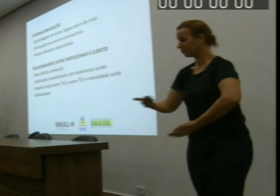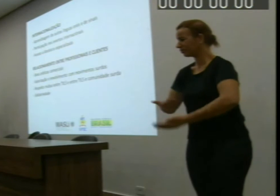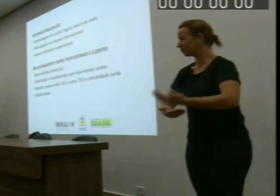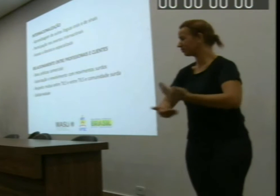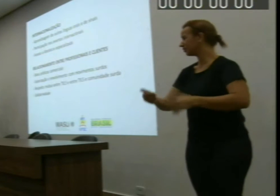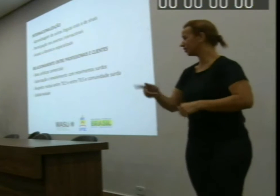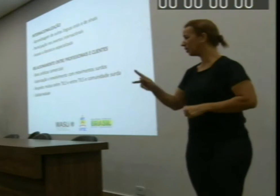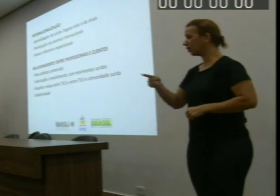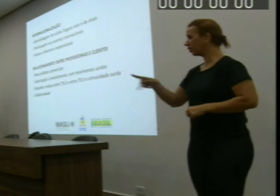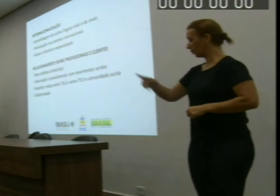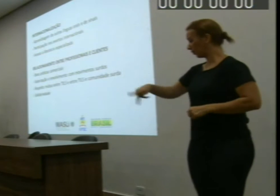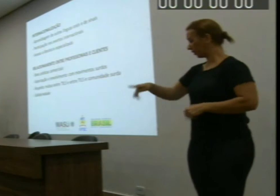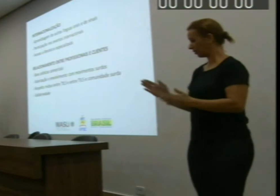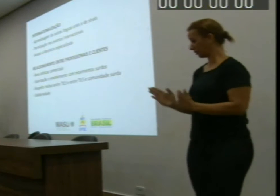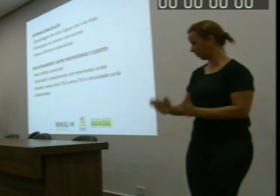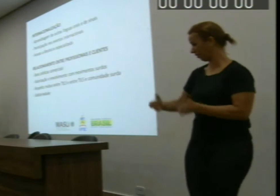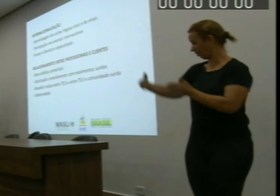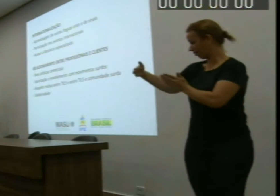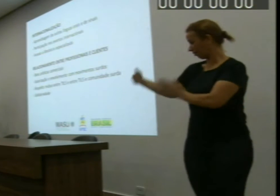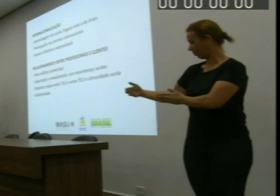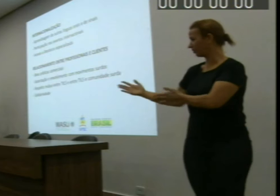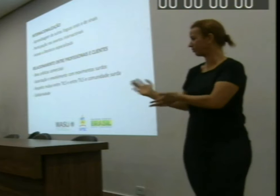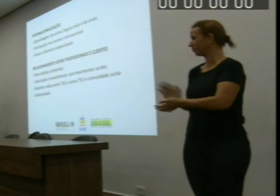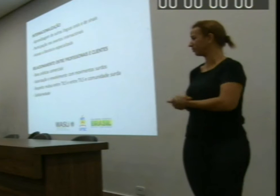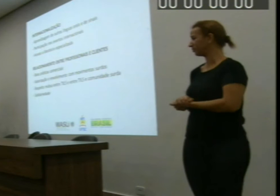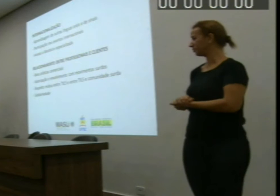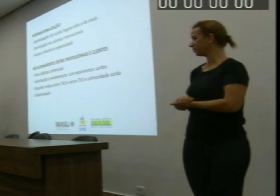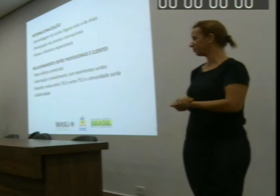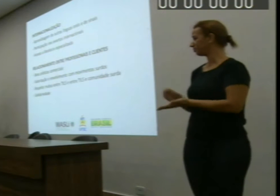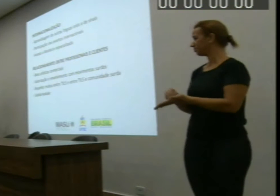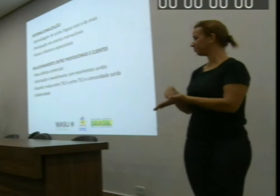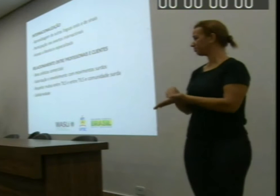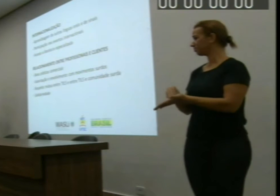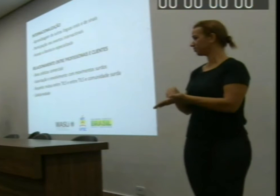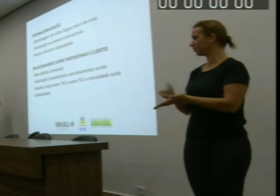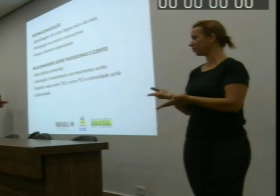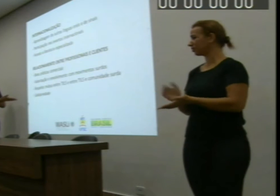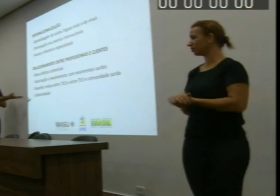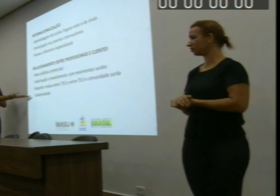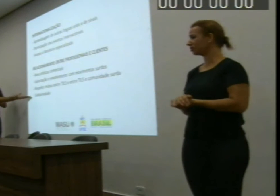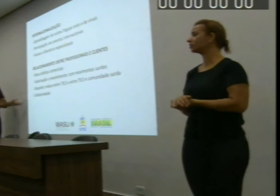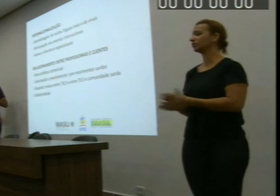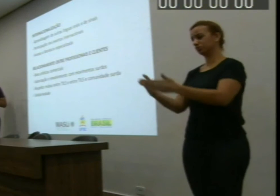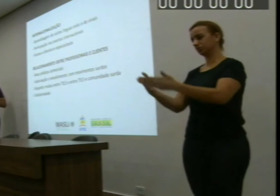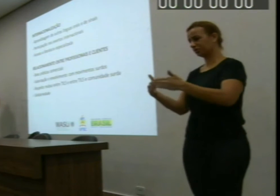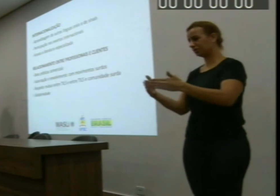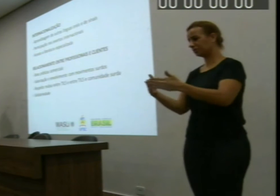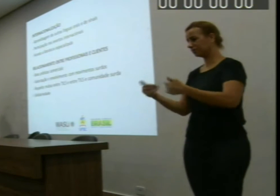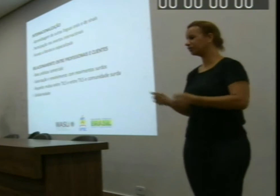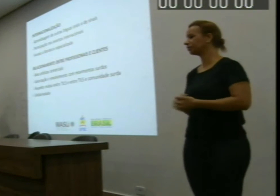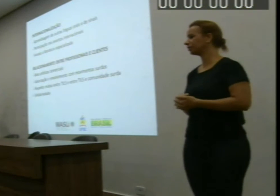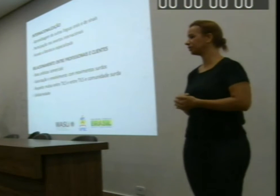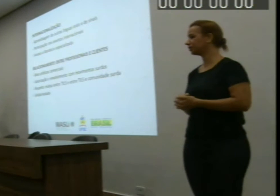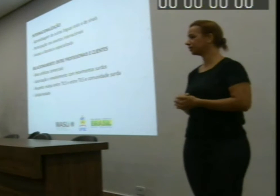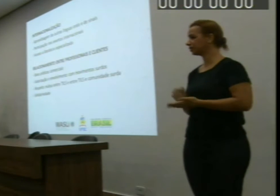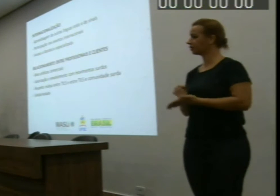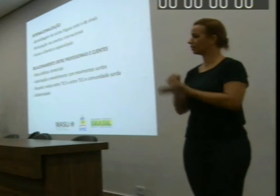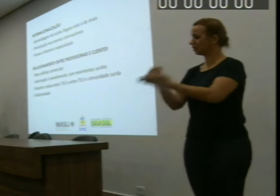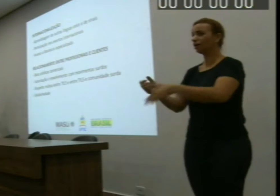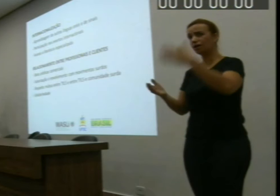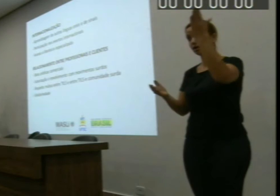que tá logo aqui ao lado né com a comunidade que tá logo aqui ao nosso lado então a gente pode solidariamente fazer algum tipo de iniciativa